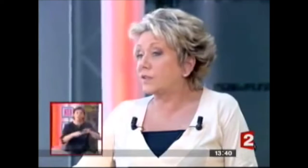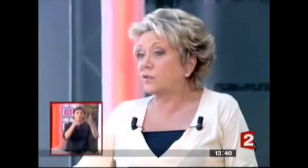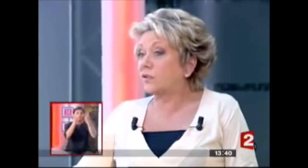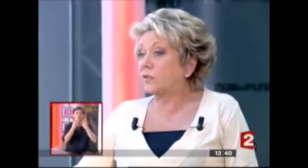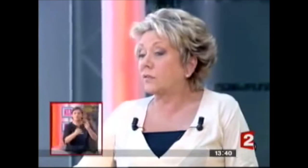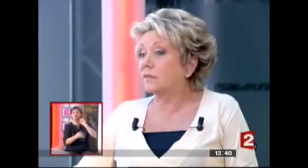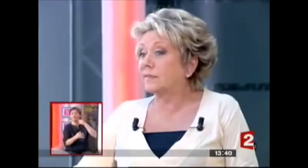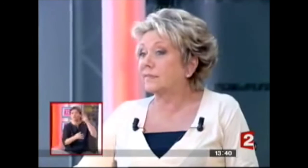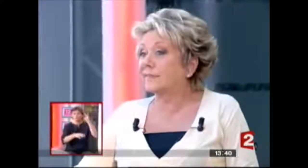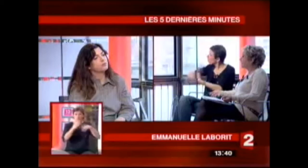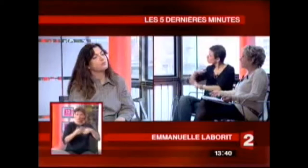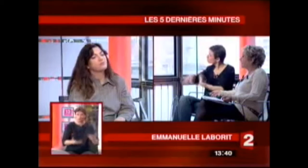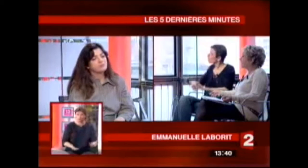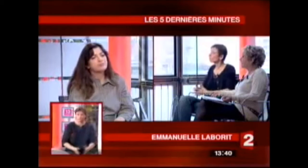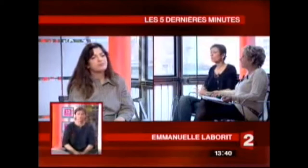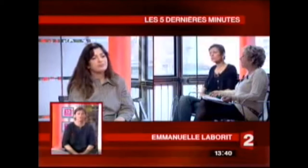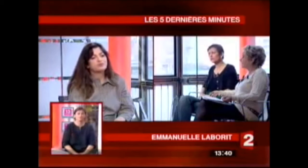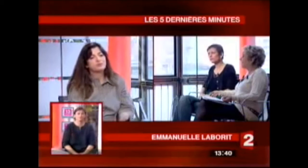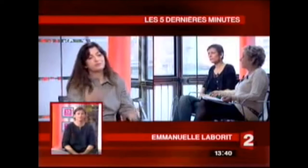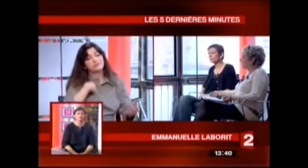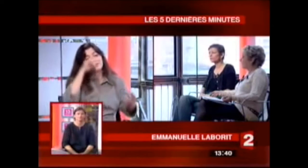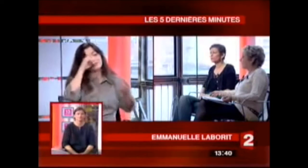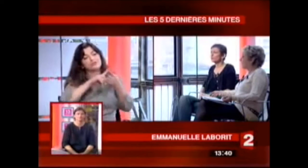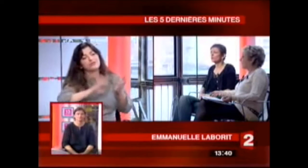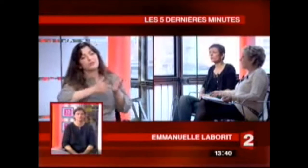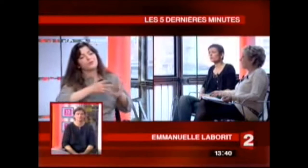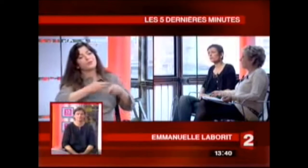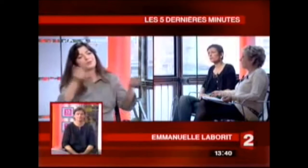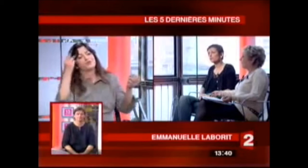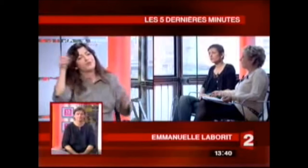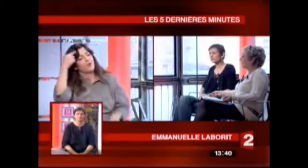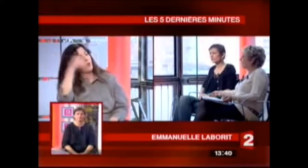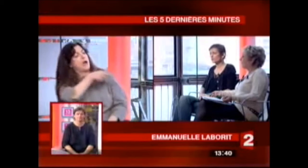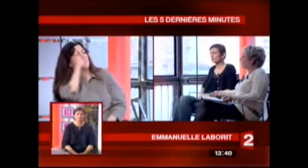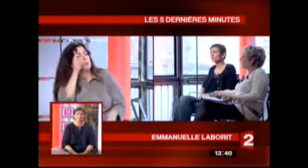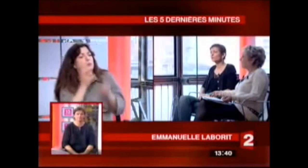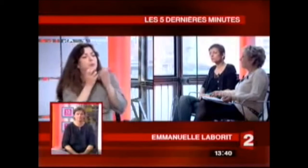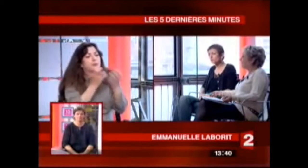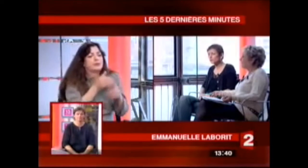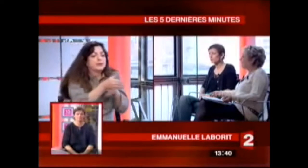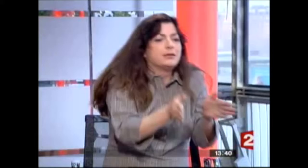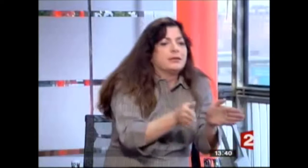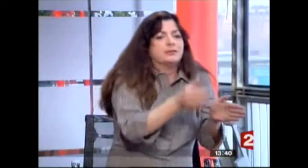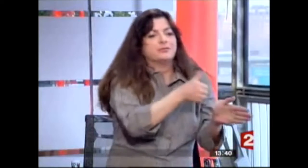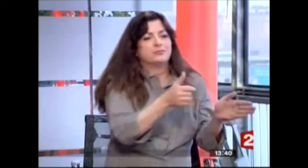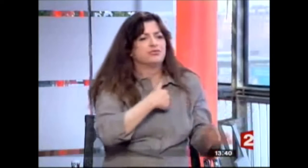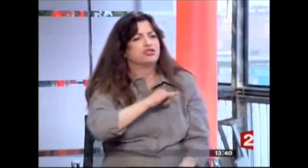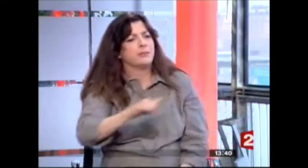entendants? Oui, tout à fait. Oui, oui, oui. En fait, c'est notre objectif, c'est de nous adresser à tous les publics. Nous ne nous réservons pas les spectacles à